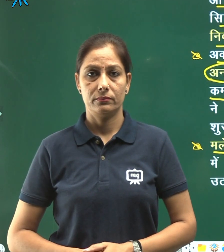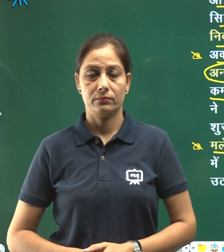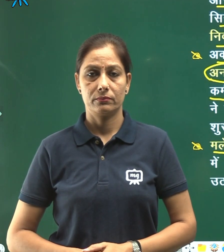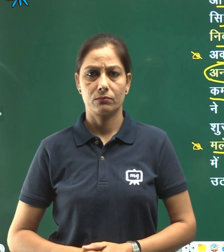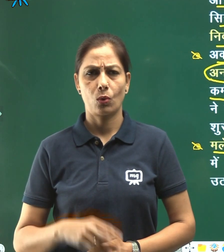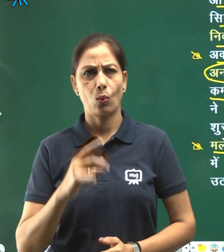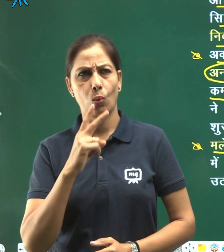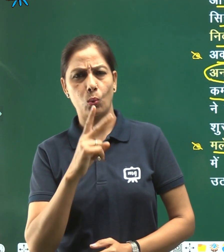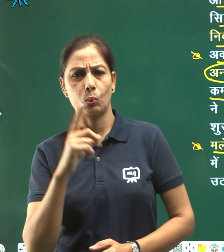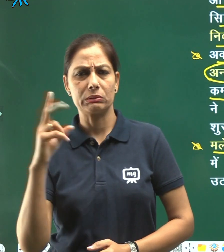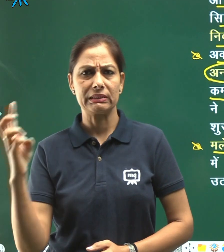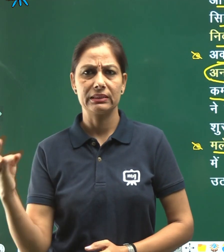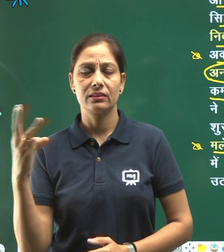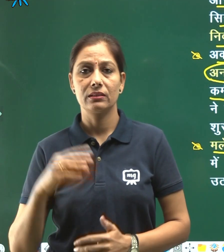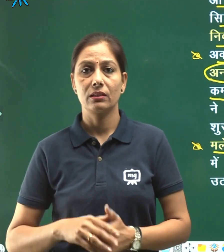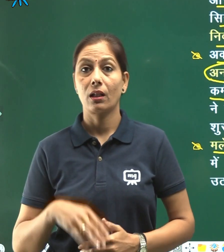2-3 लाशें उठने लगी।